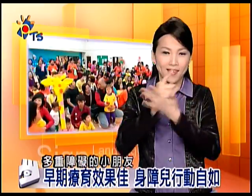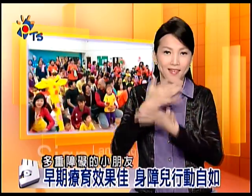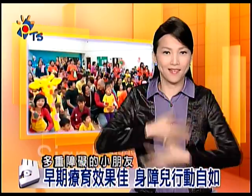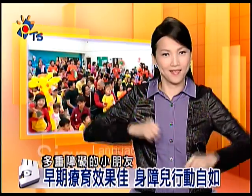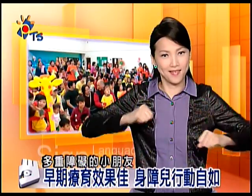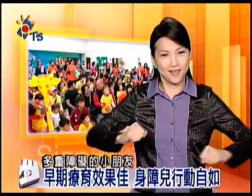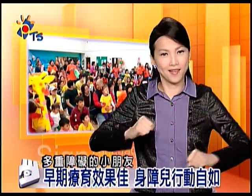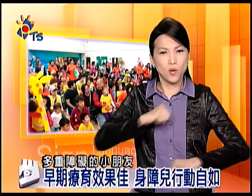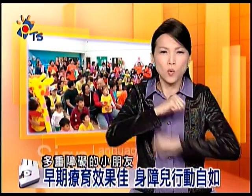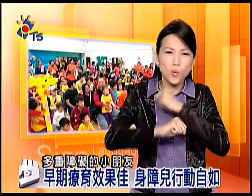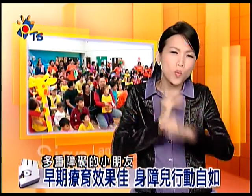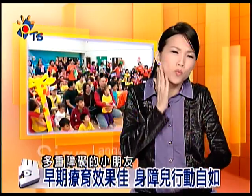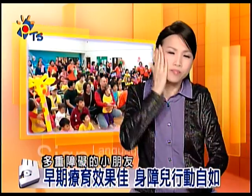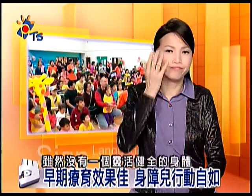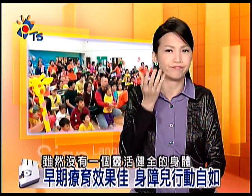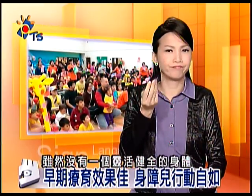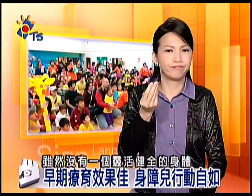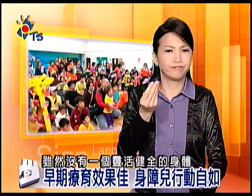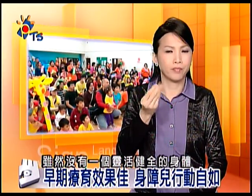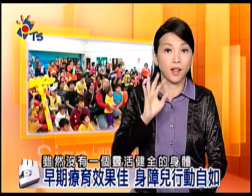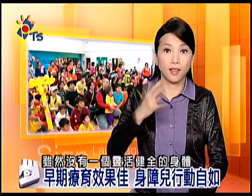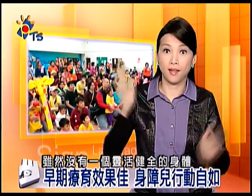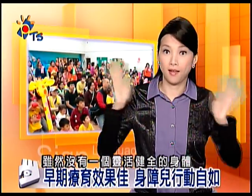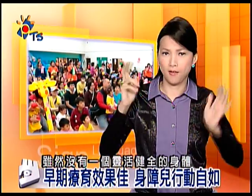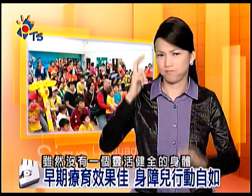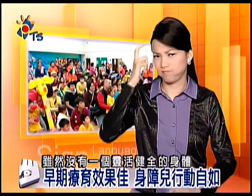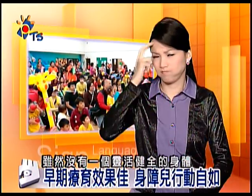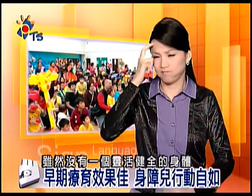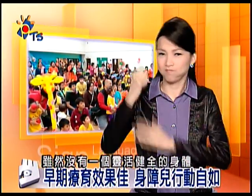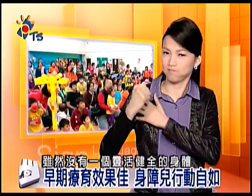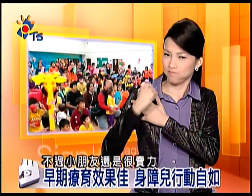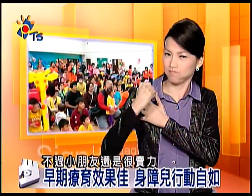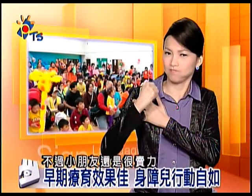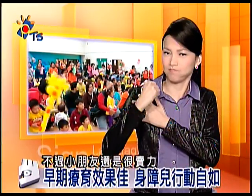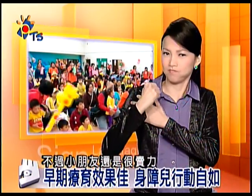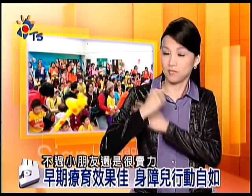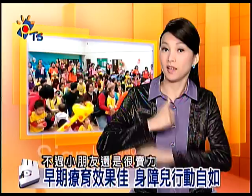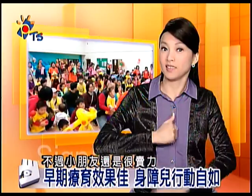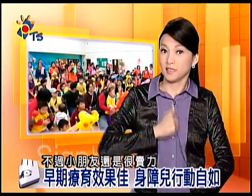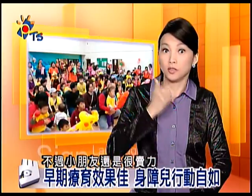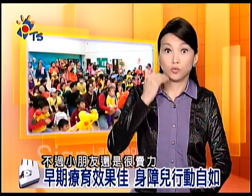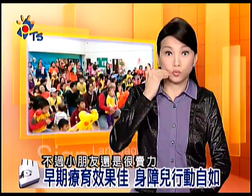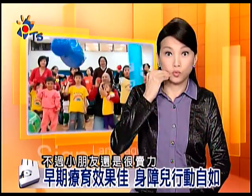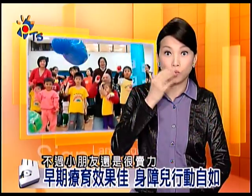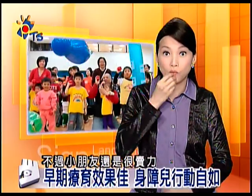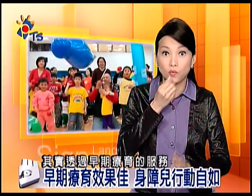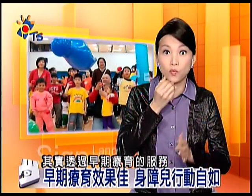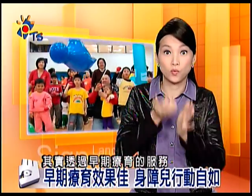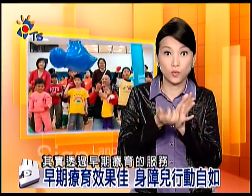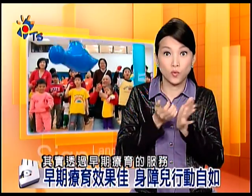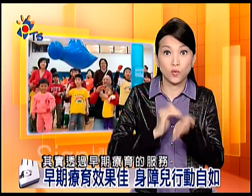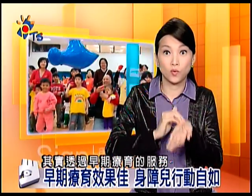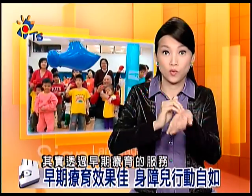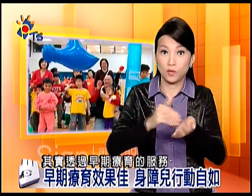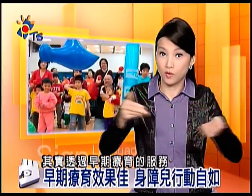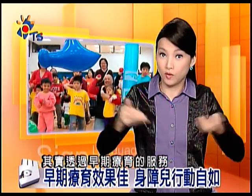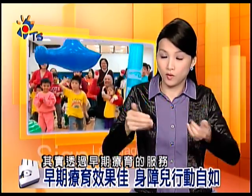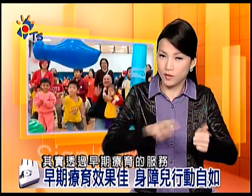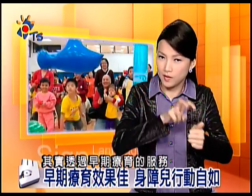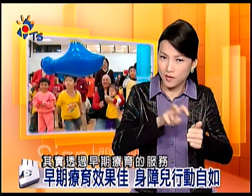障碍的小朋友，虽然没有一个灵活健全的身体，不过他们还是很卖力。其实透过早期疗愈的